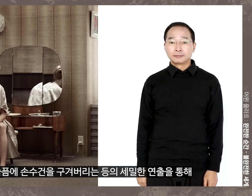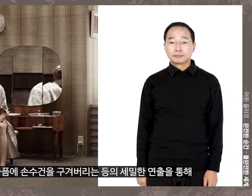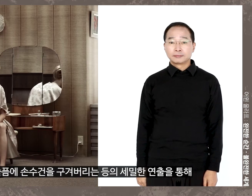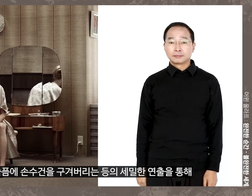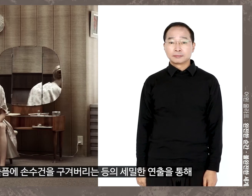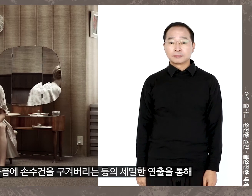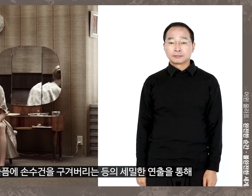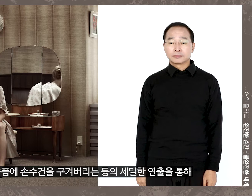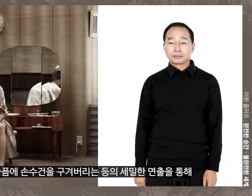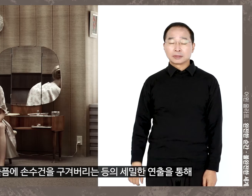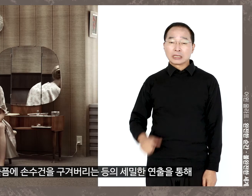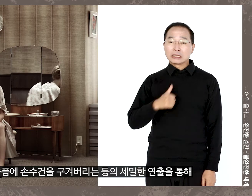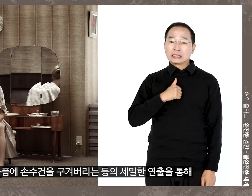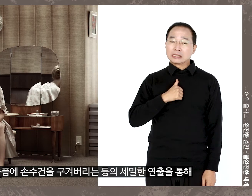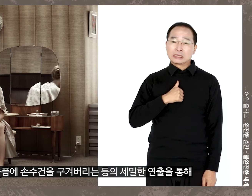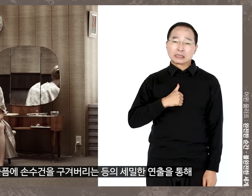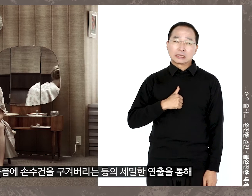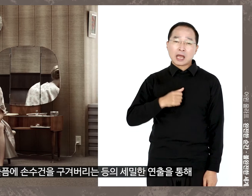참을 수 없는 슬픔에